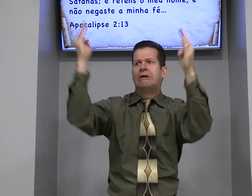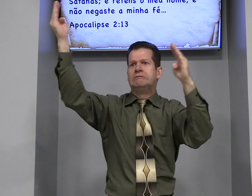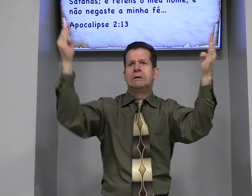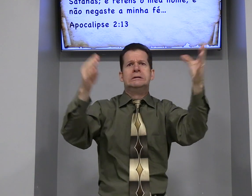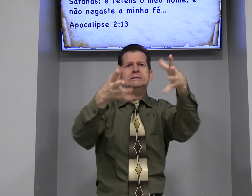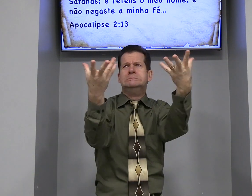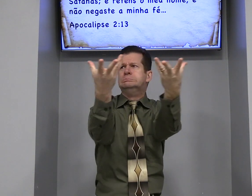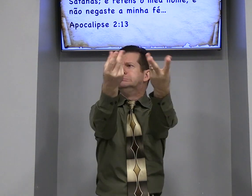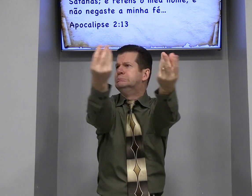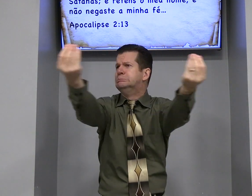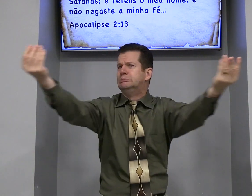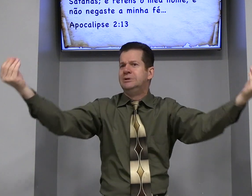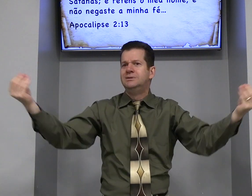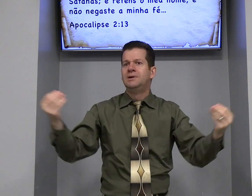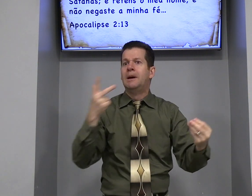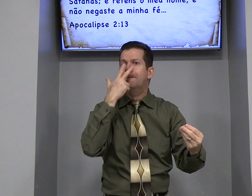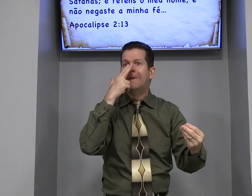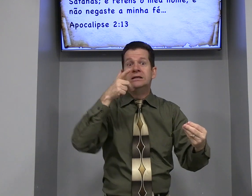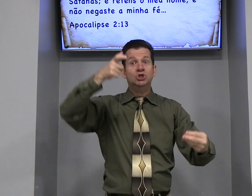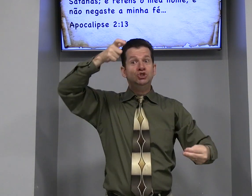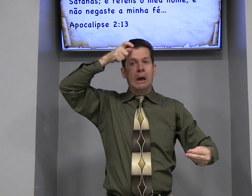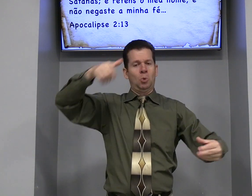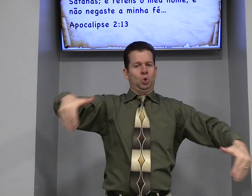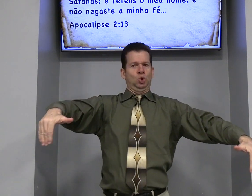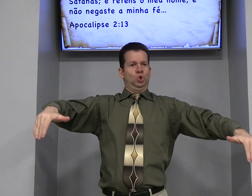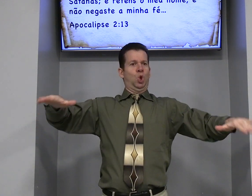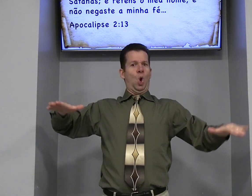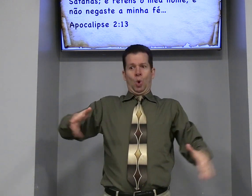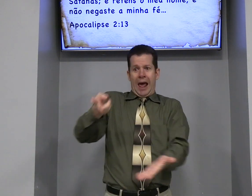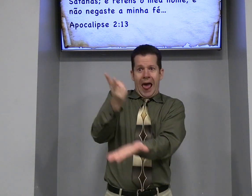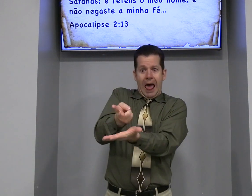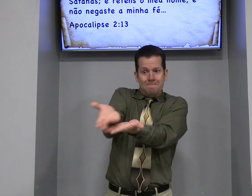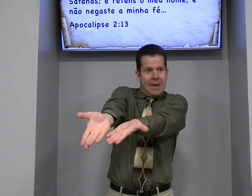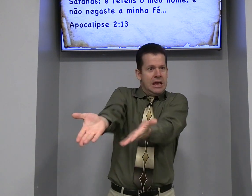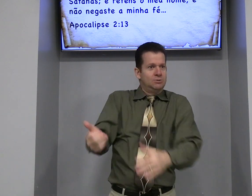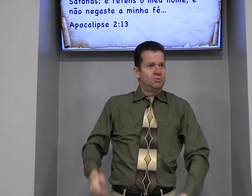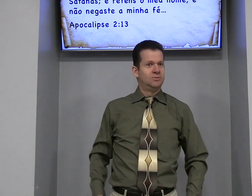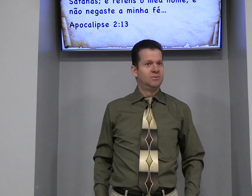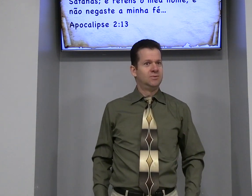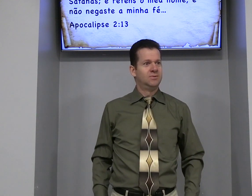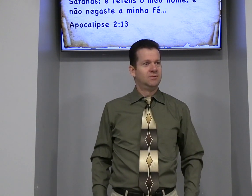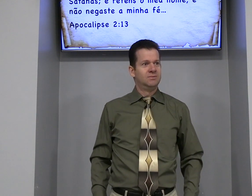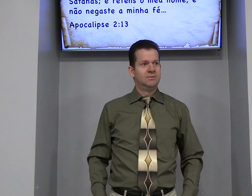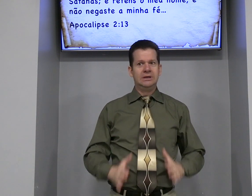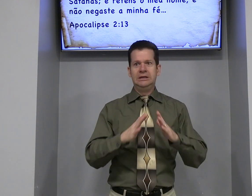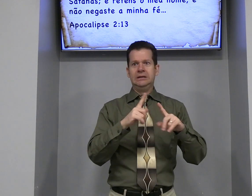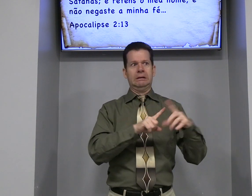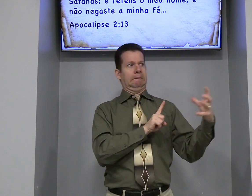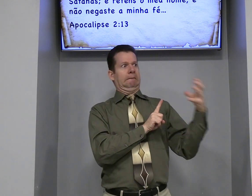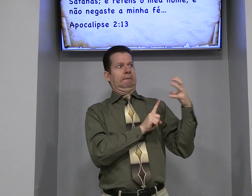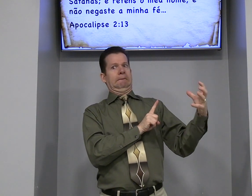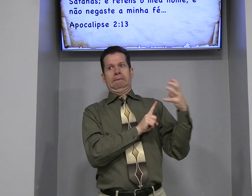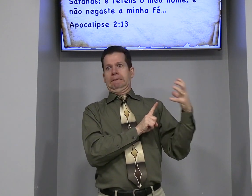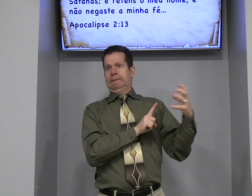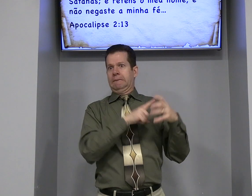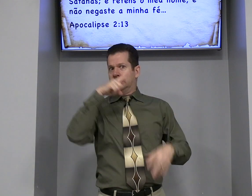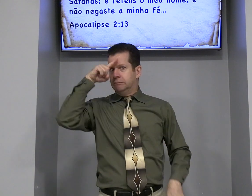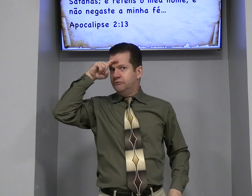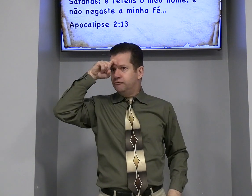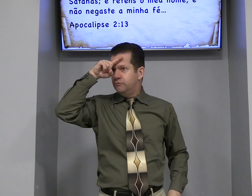muitas pessoas falsas, deuses falsos. O diabo tinha o seu trono e reinava nessa